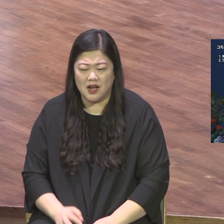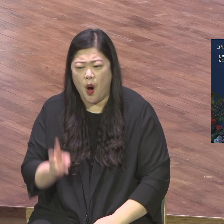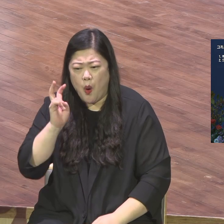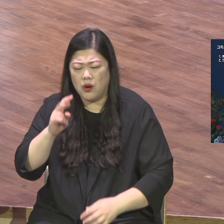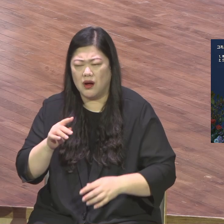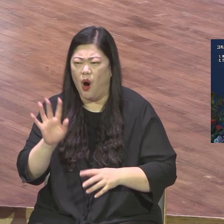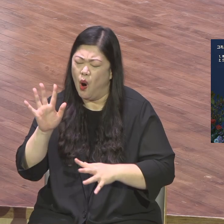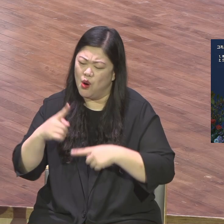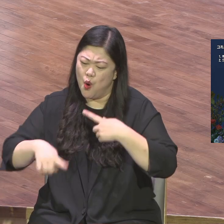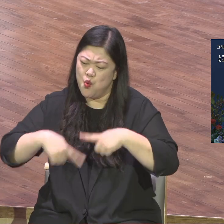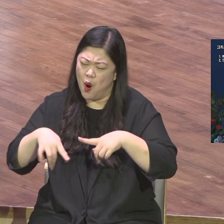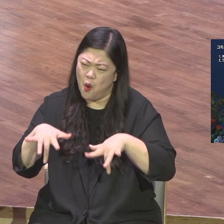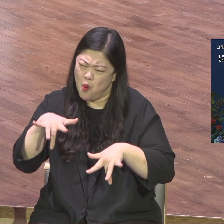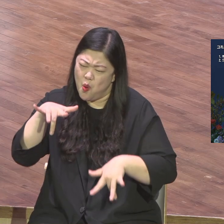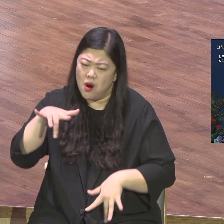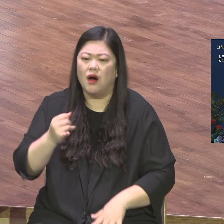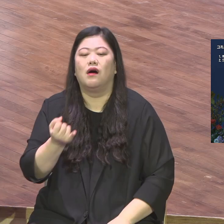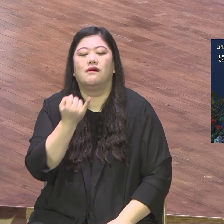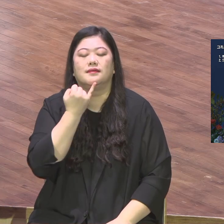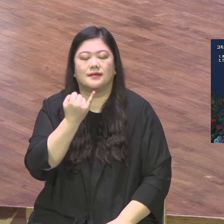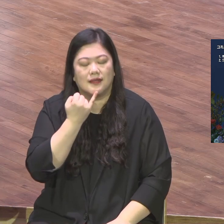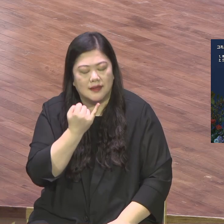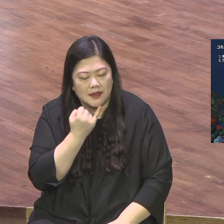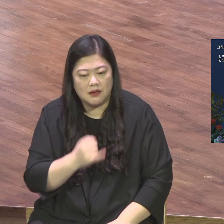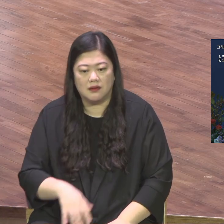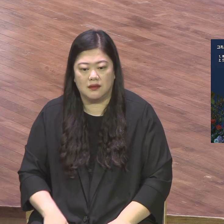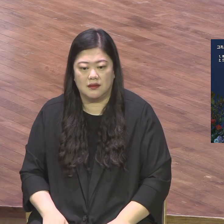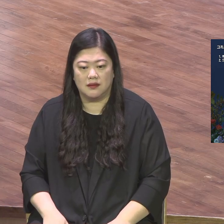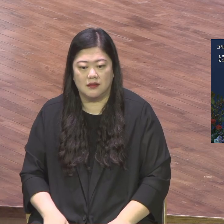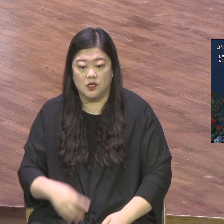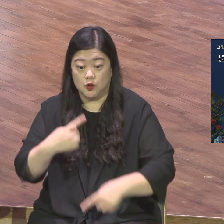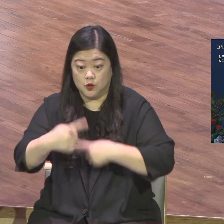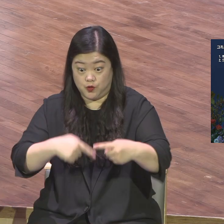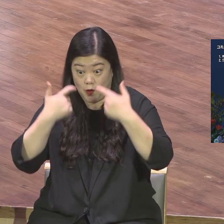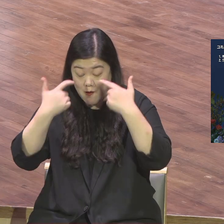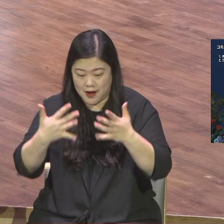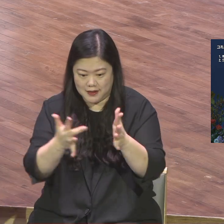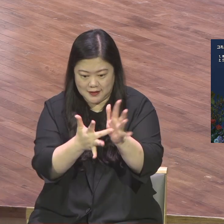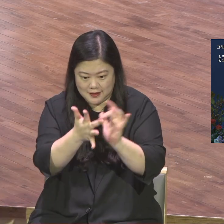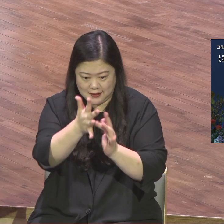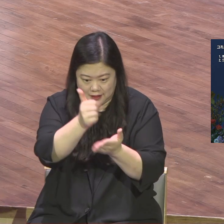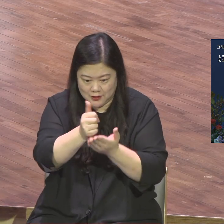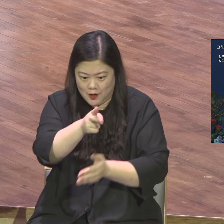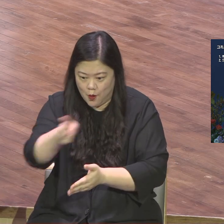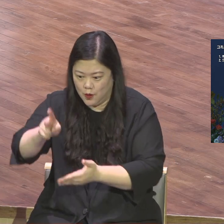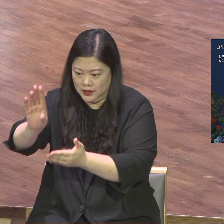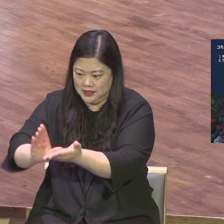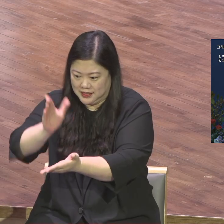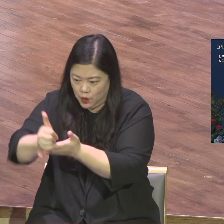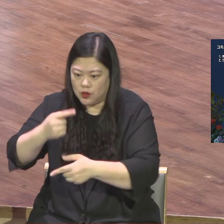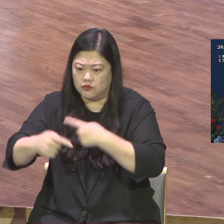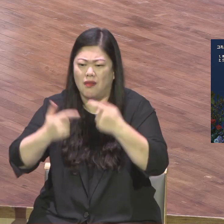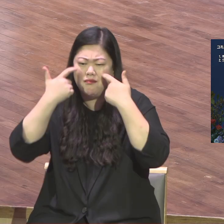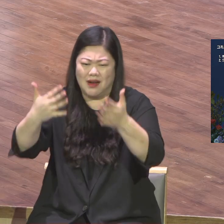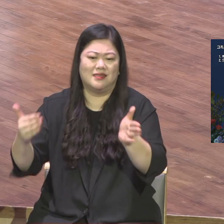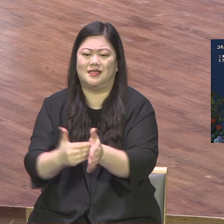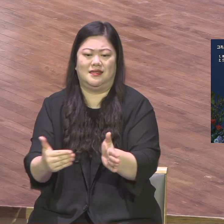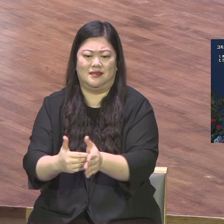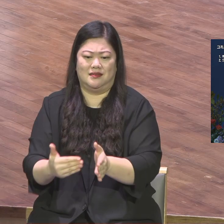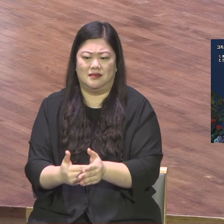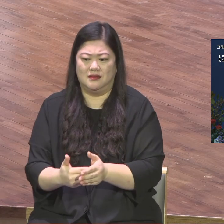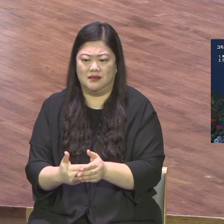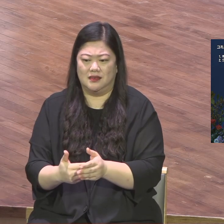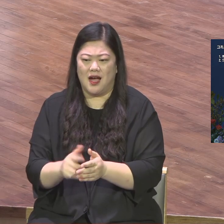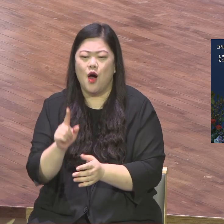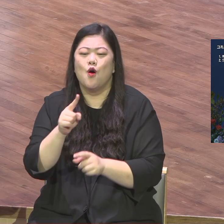맞아도 괜찮아요. 한마디만 하고 남겨주면 오면 돼요. 예수가 그리스도예요. 아멘. 그러면